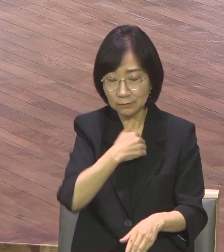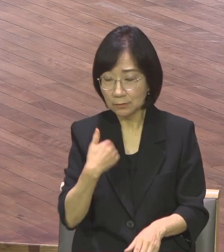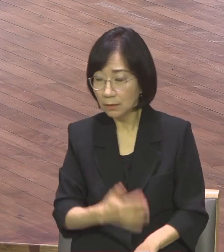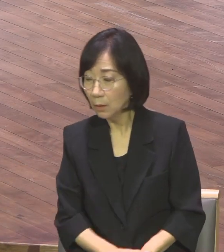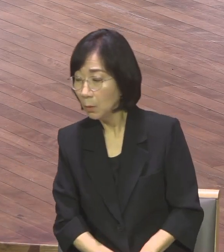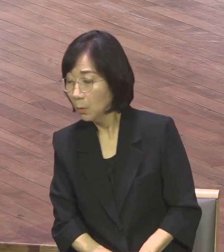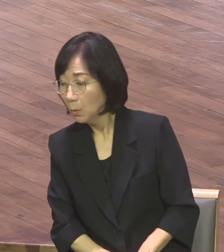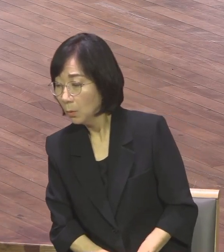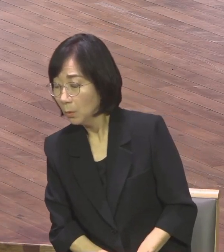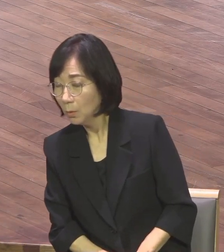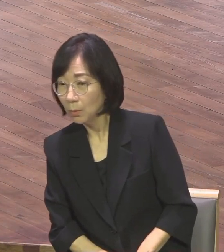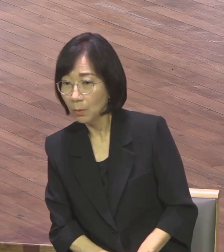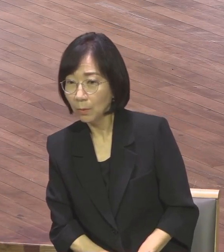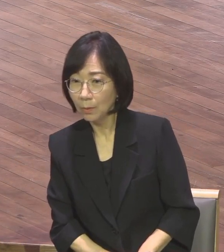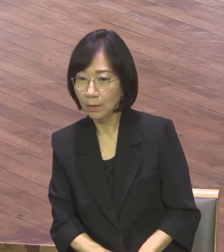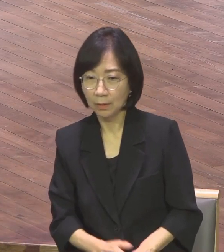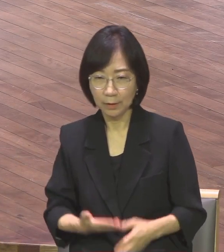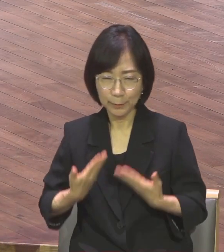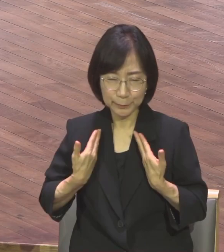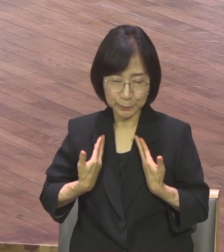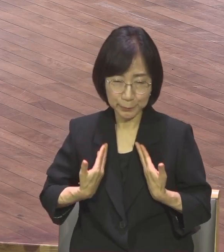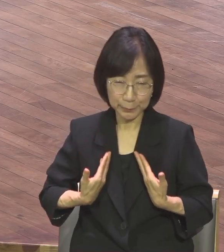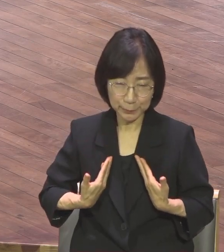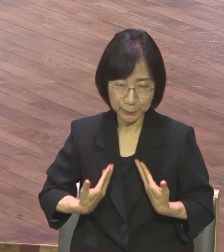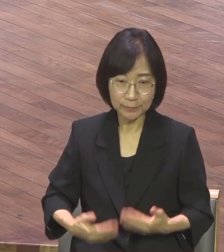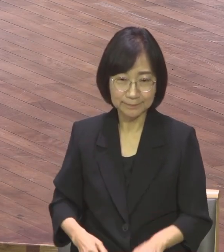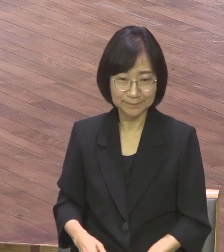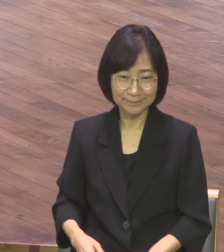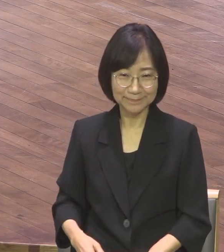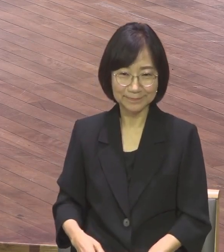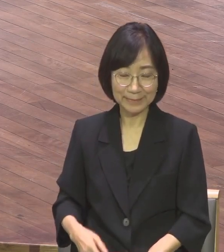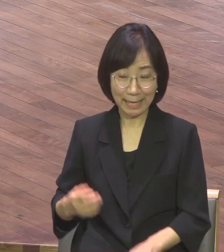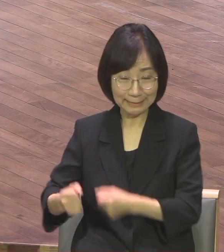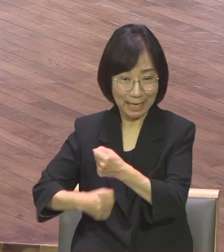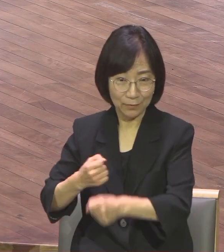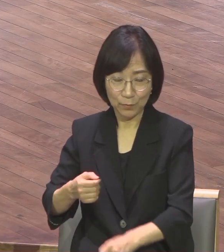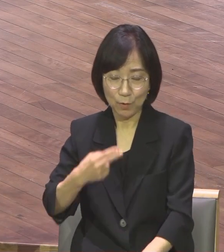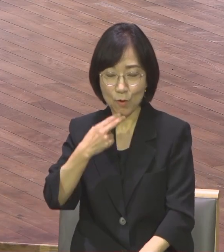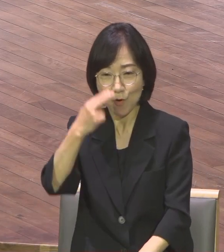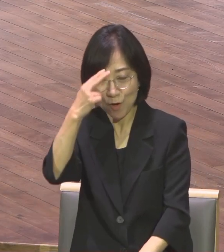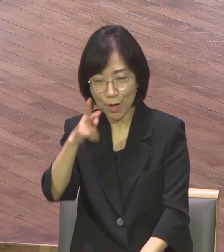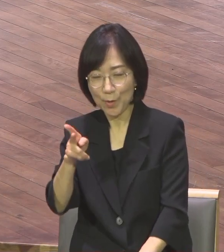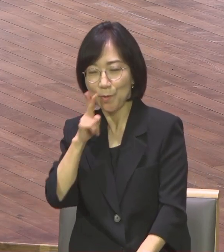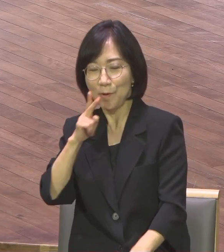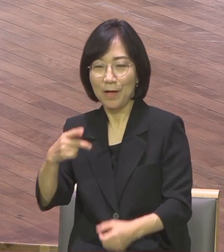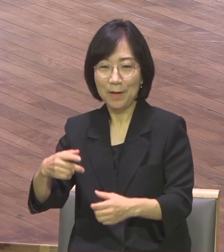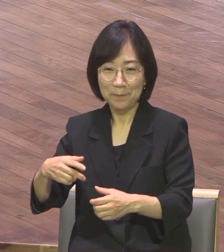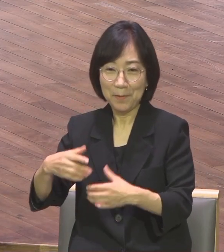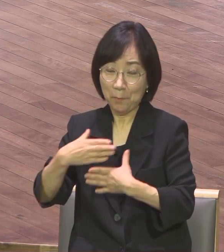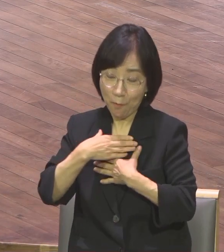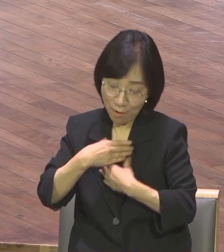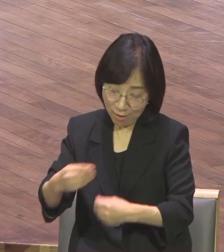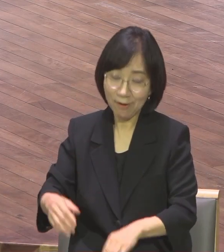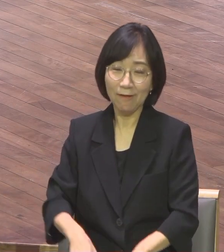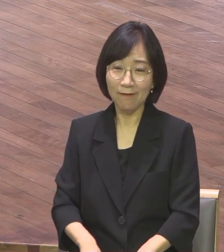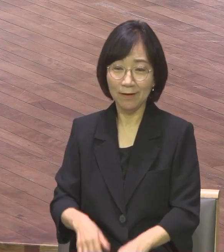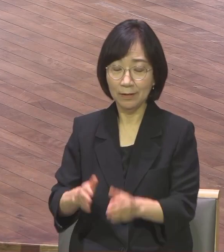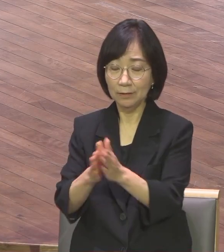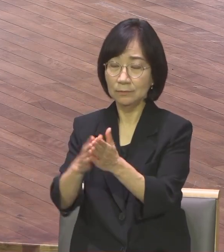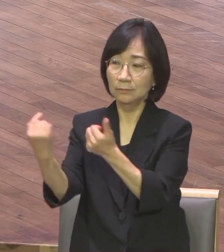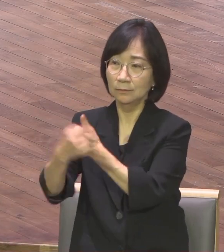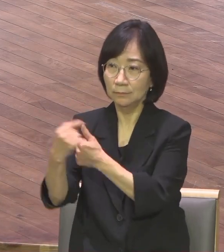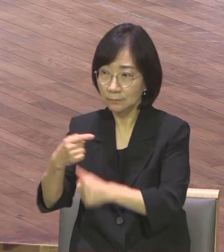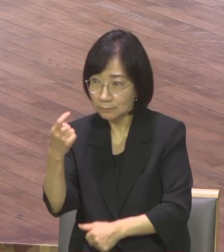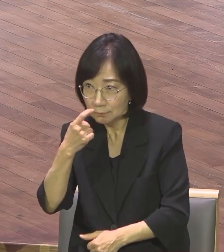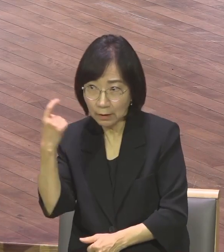예수님 말하지 않냐? 가지요. 모든 거 다 할 수 있어. 자유롭죠. 편안하죠. 교황청 내려온 교리 읽으면